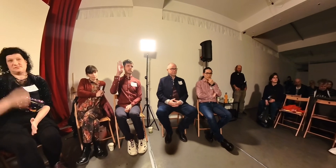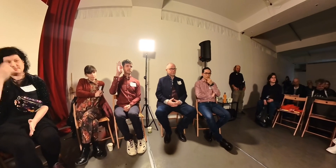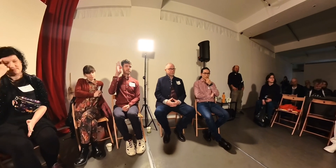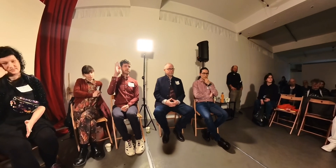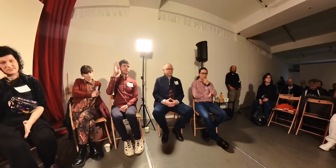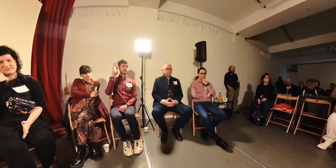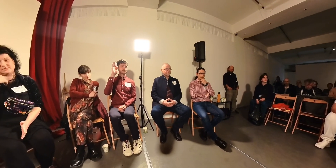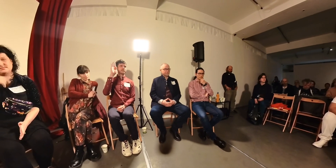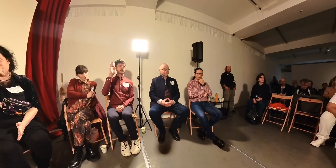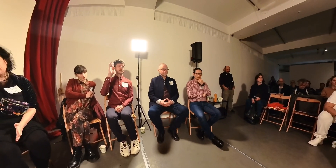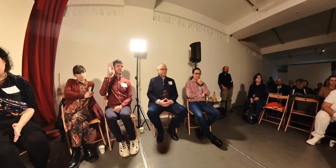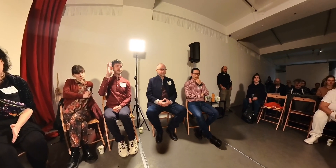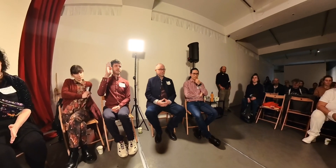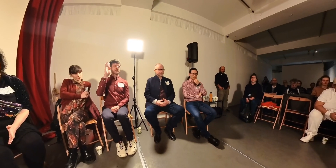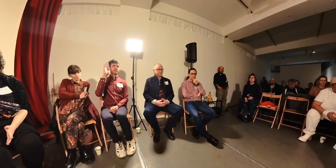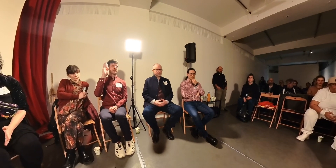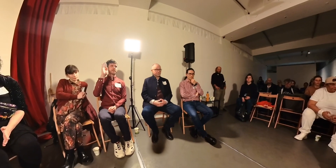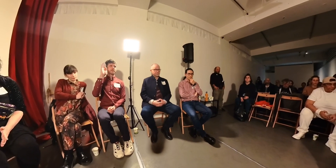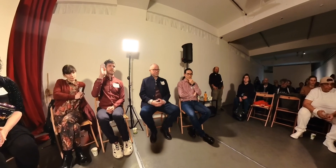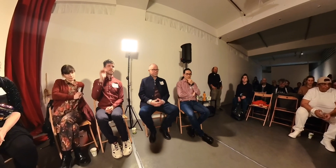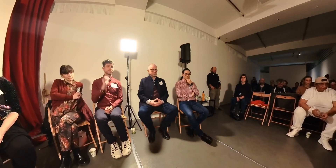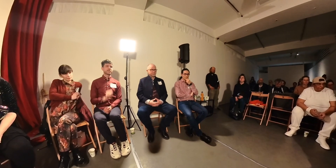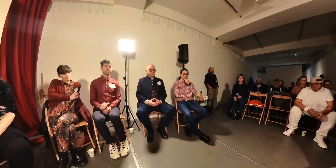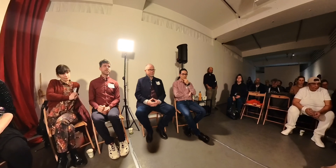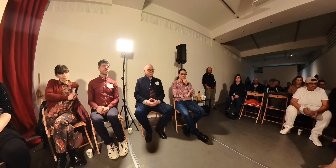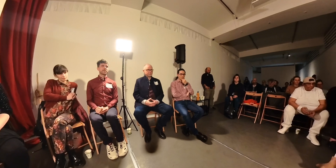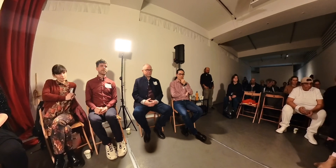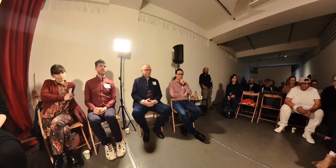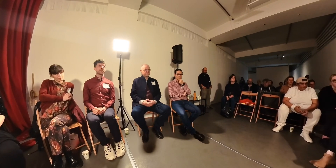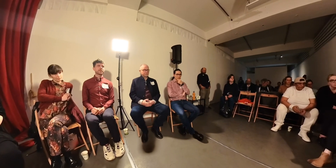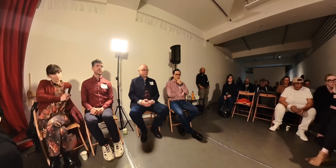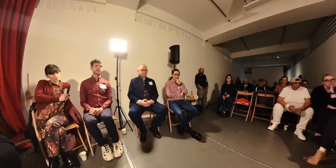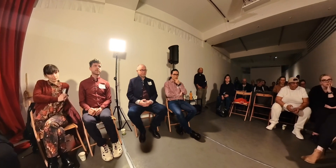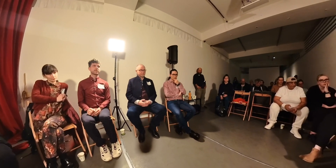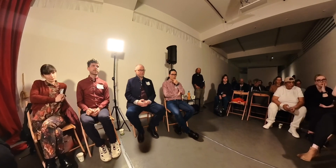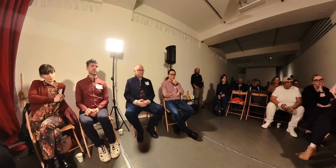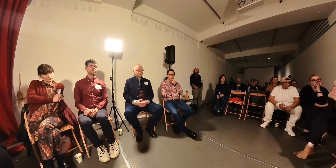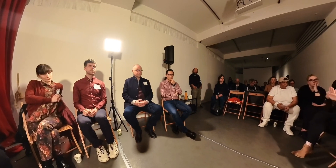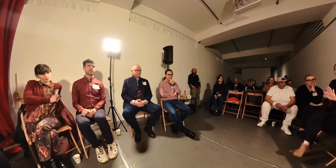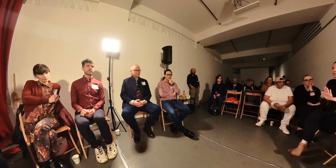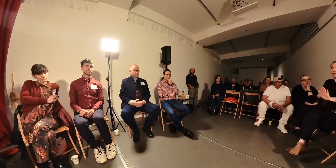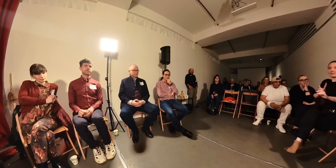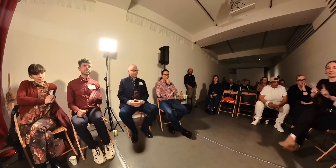že to není jenom o tom jednom aspektu toho člověka.